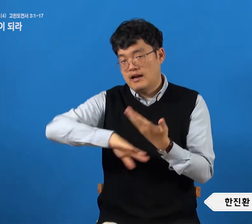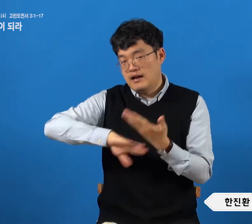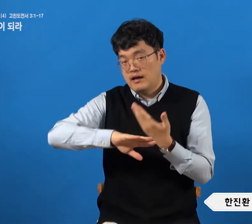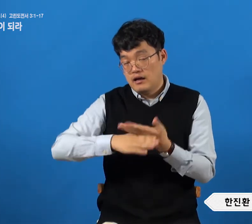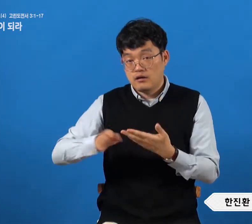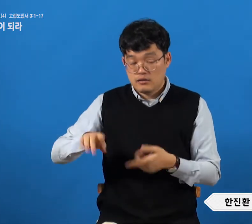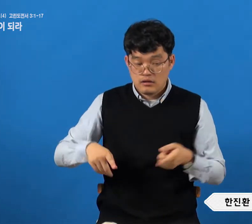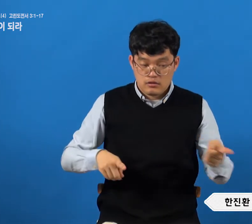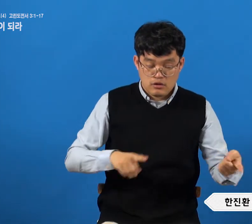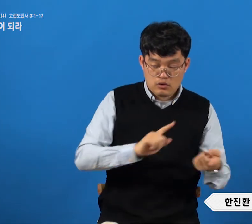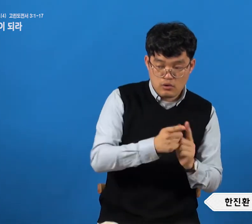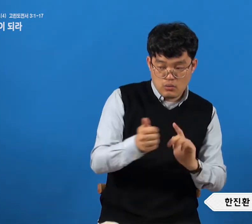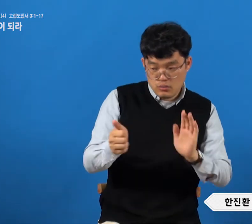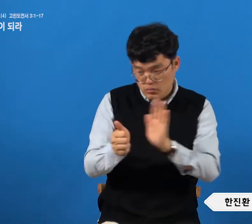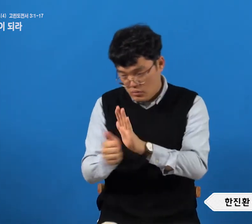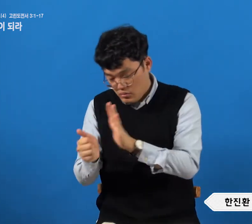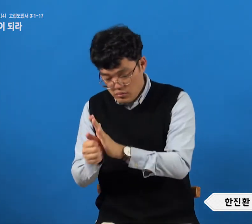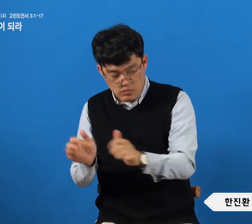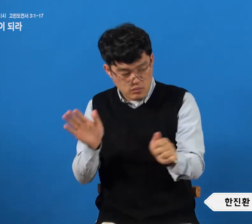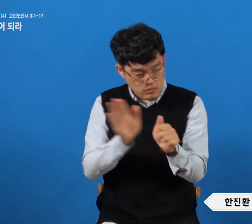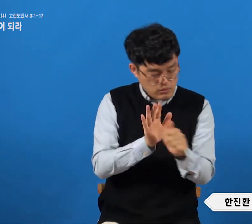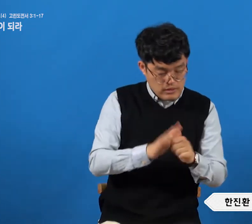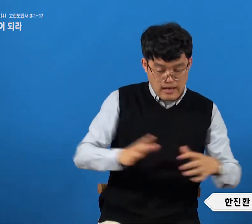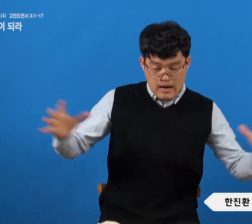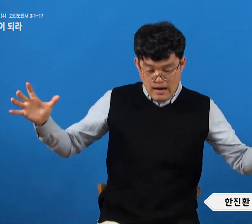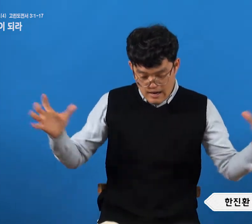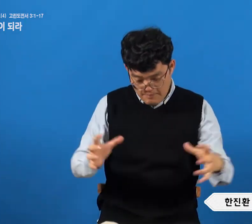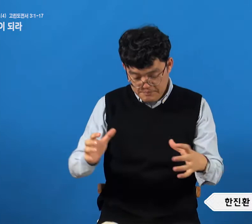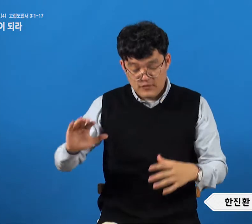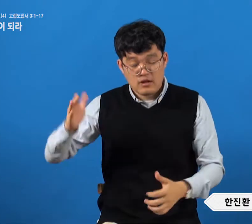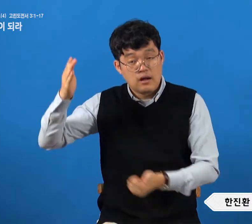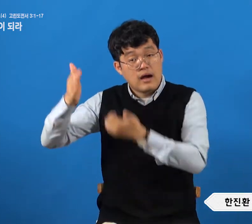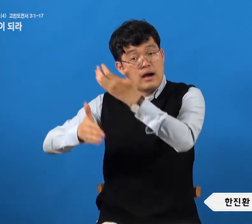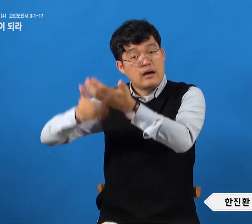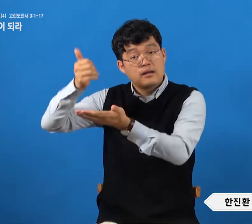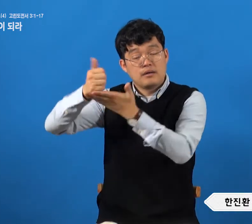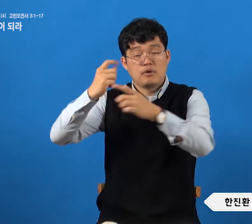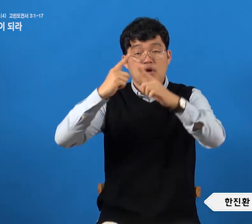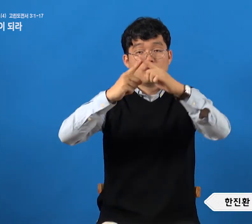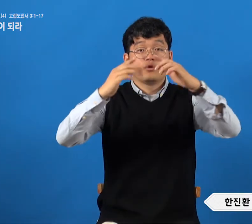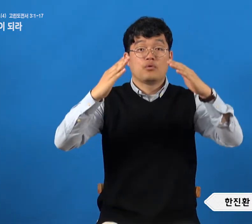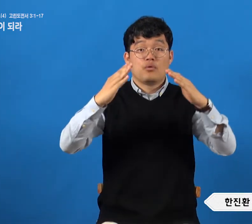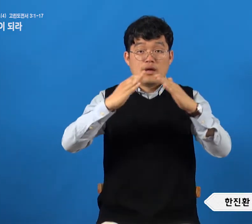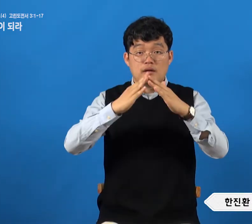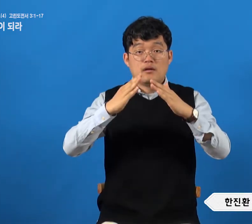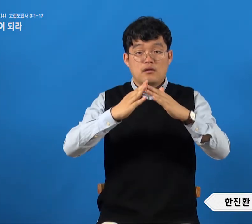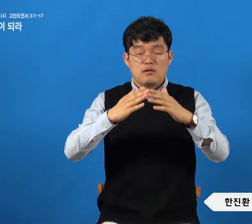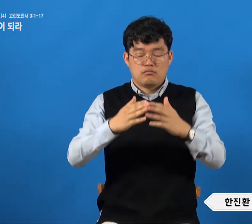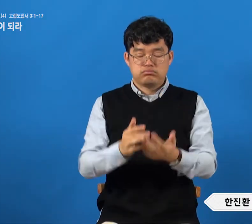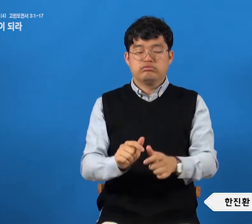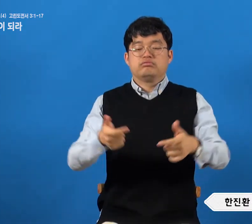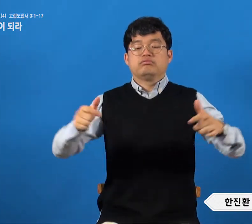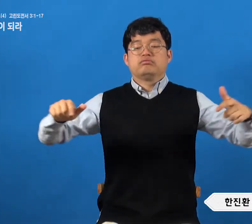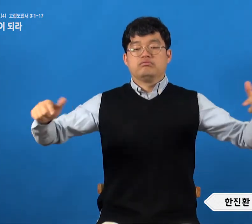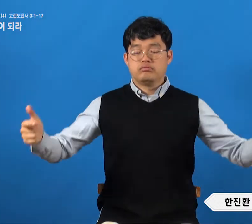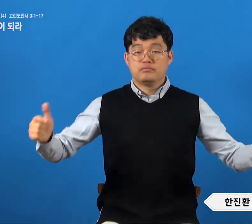그래도 그것들이 서로 보완이 되고 서로 합해져서 하나님의 교회를 왕성하게 일으킨